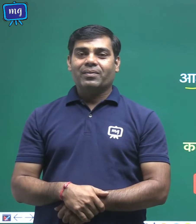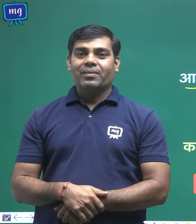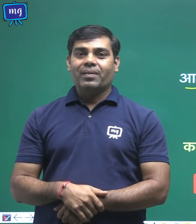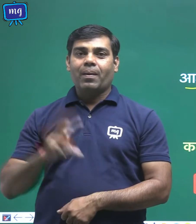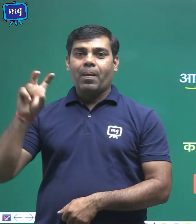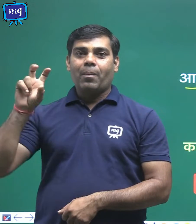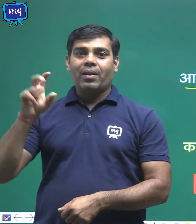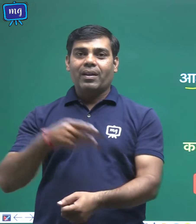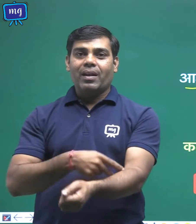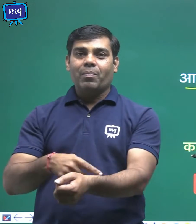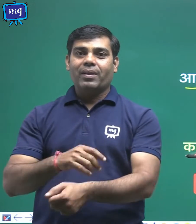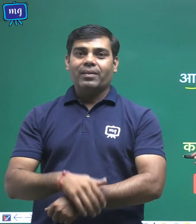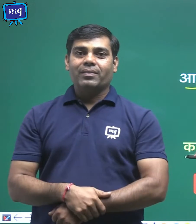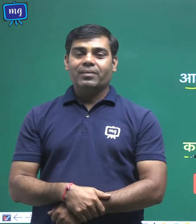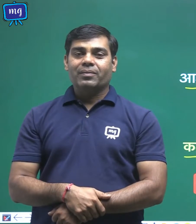पाठ का नाम है